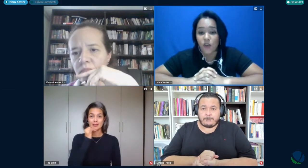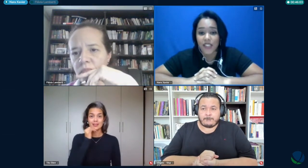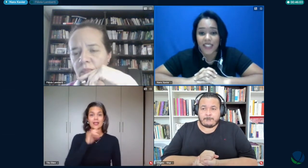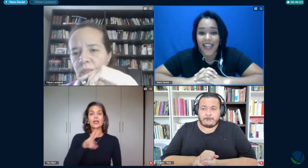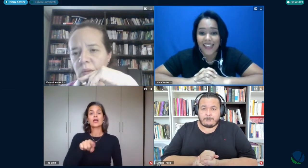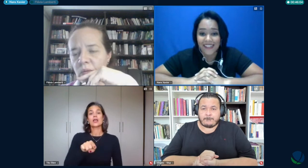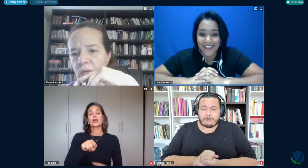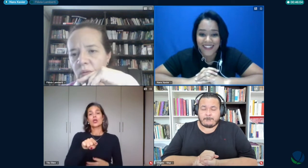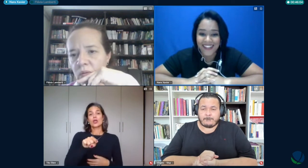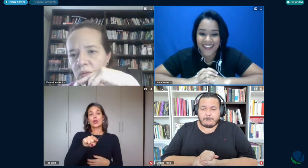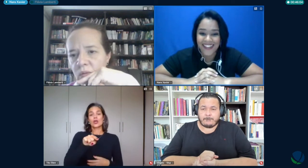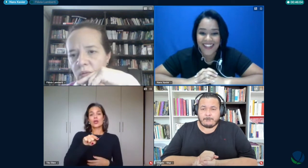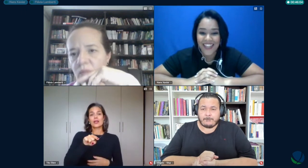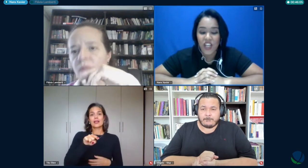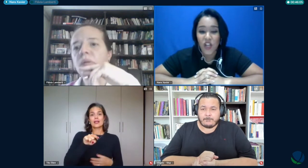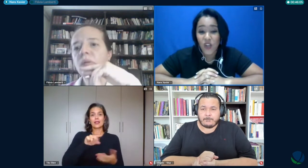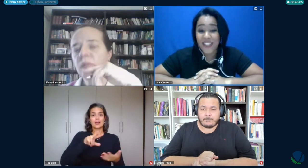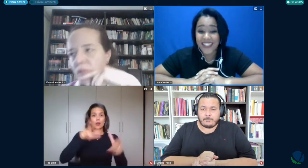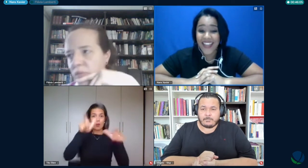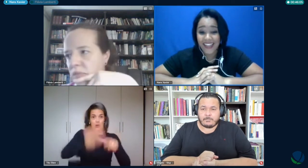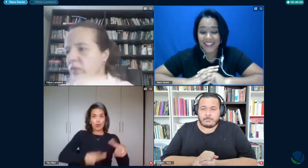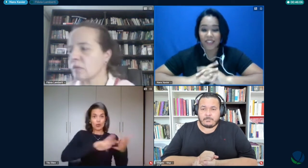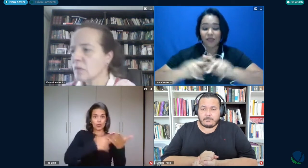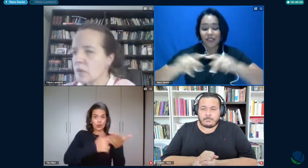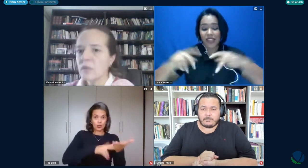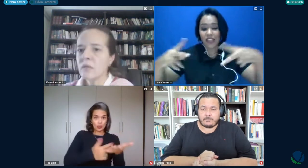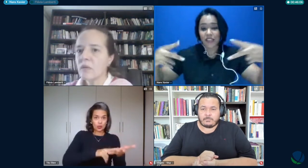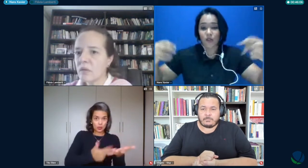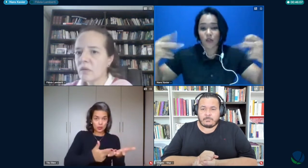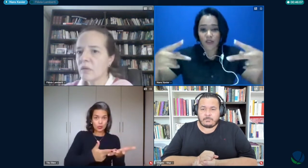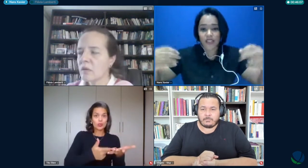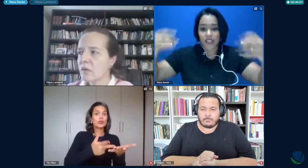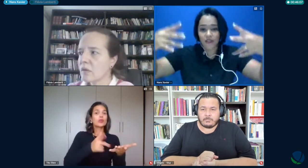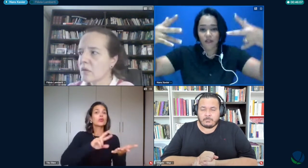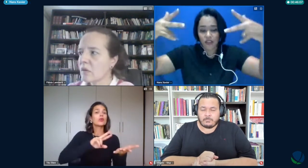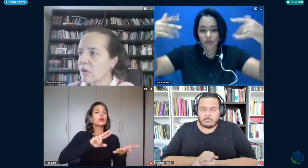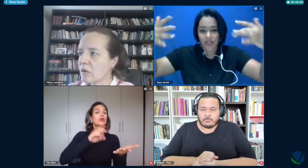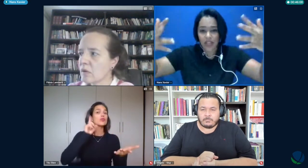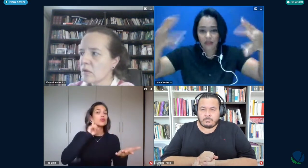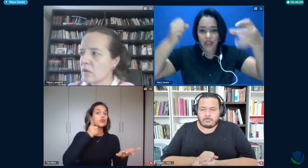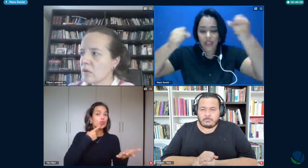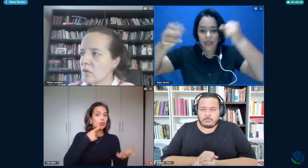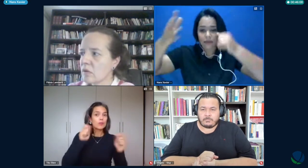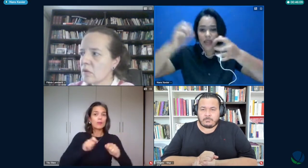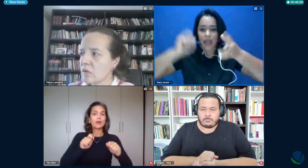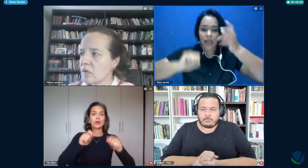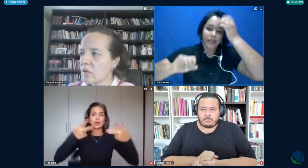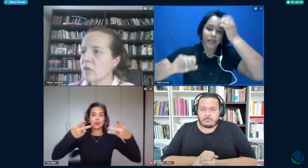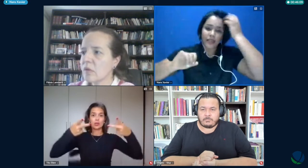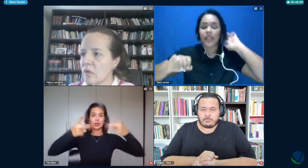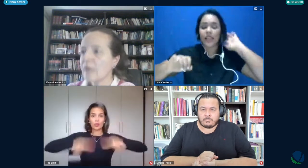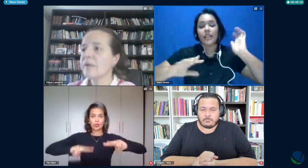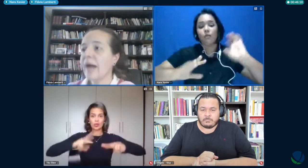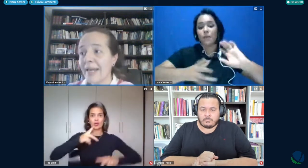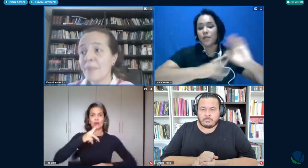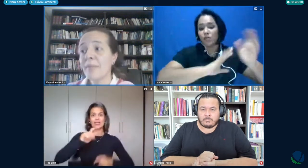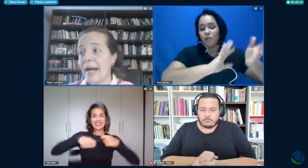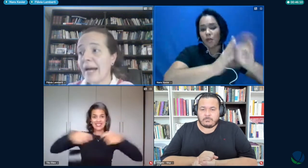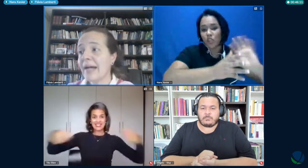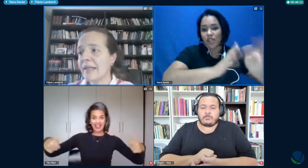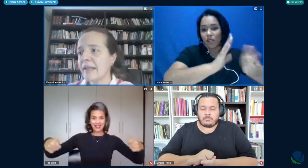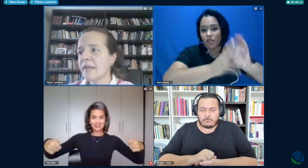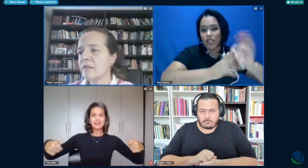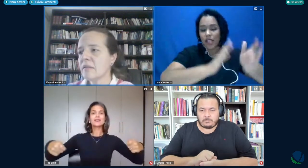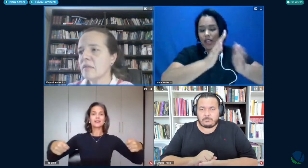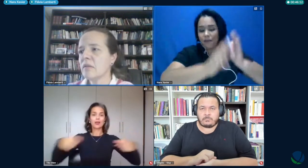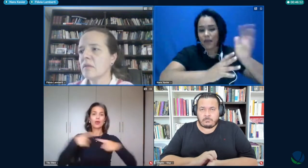fazer glossinais. Glossinais. Então, são glosas que vão ajudá-lo a lembrar, né? Uma pessoa